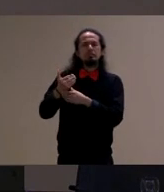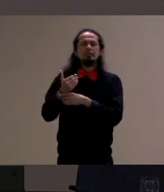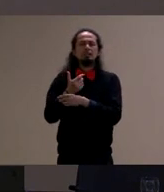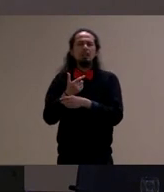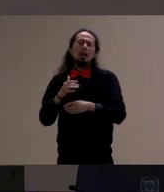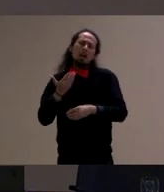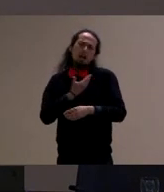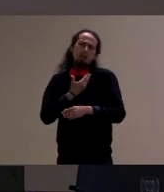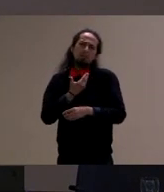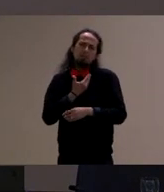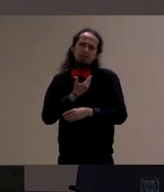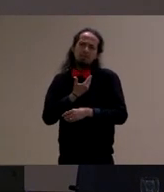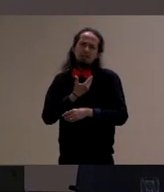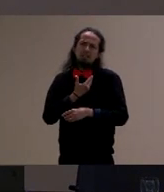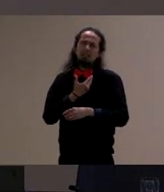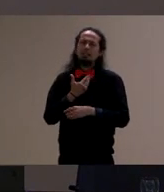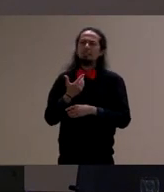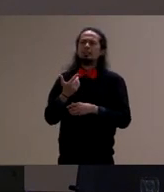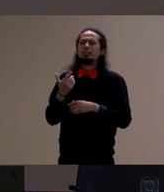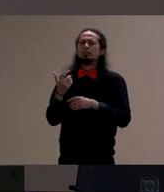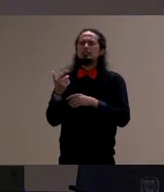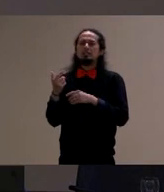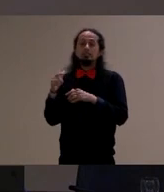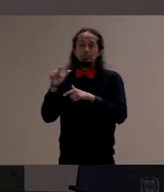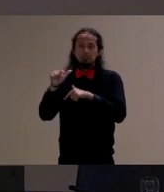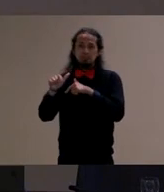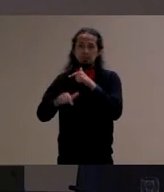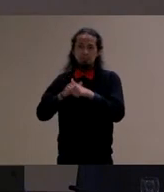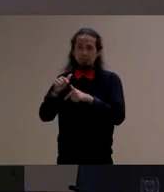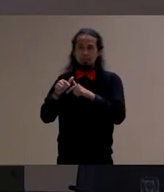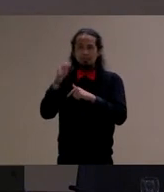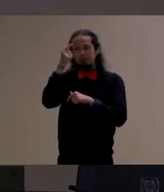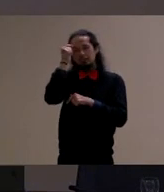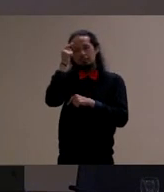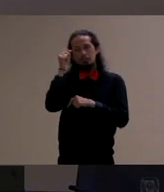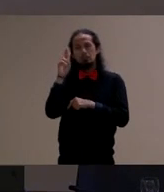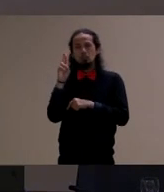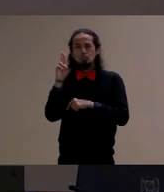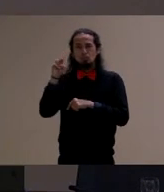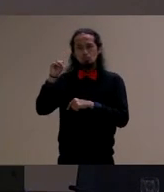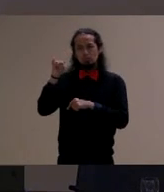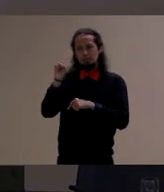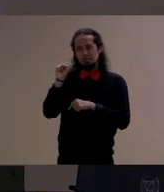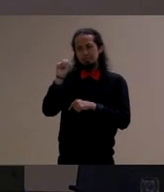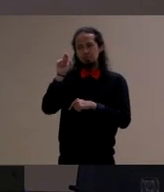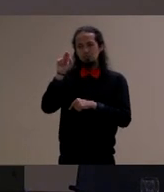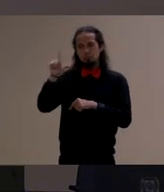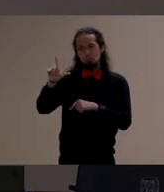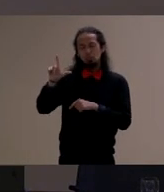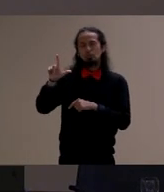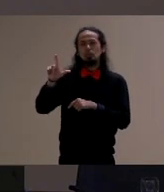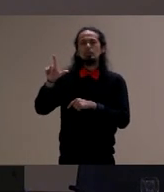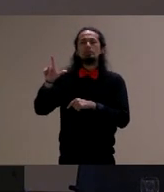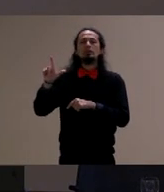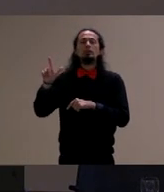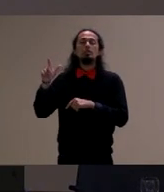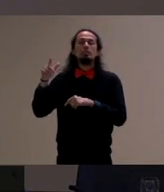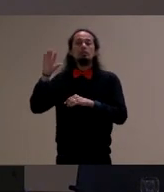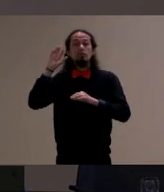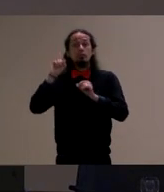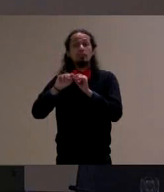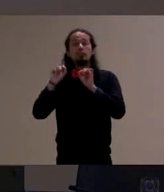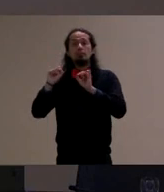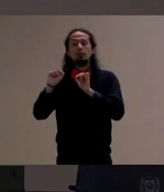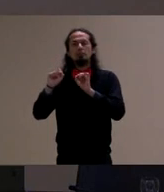minha colega na época né de Unisul um texto em que nós fazíamos um pouco reflexões em cima